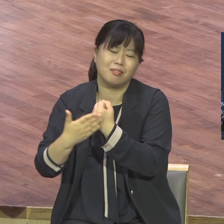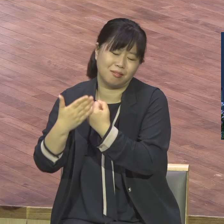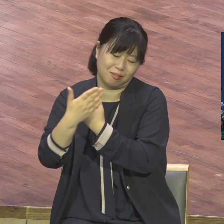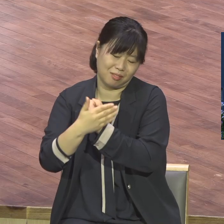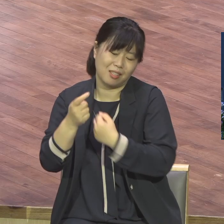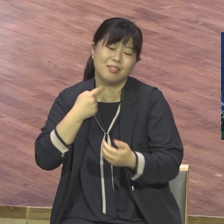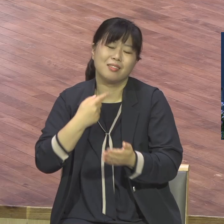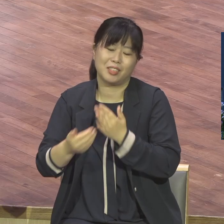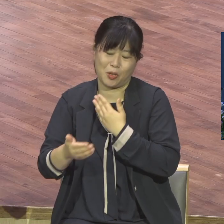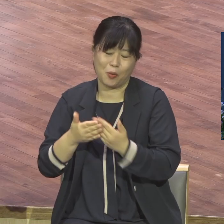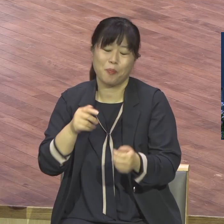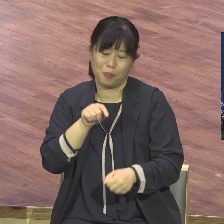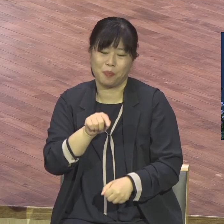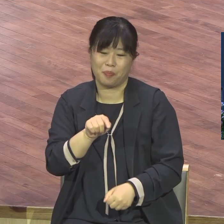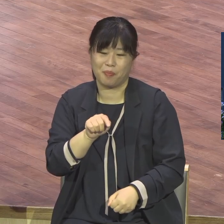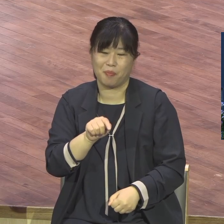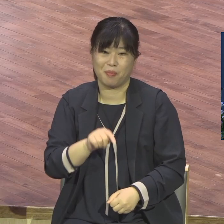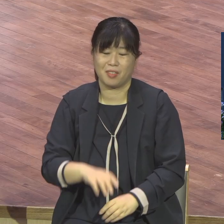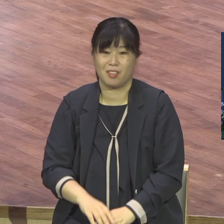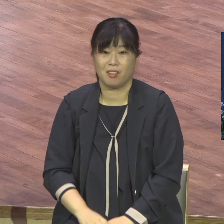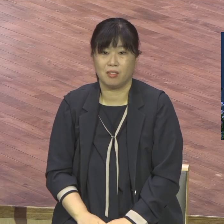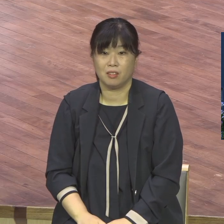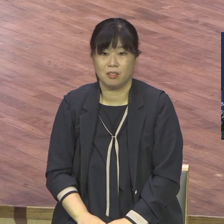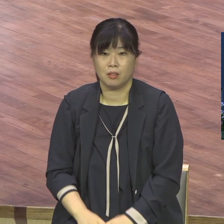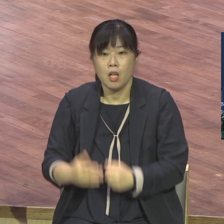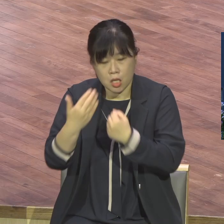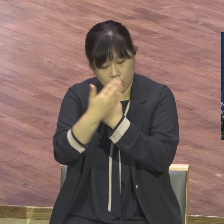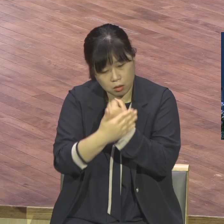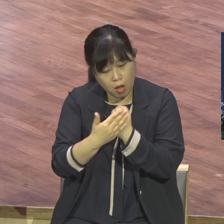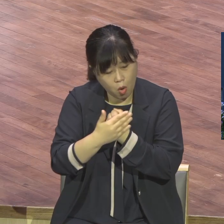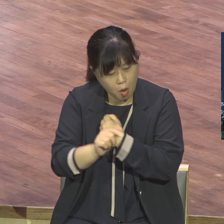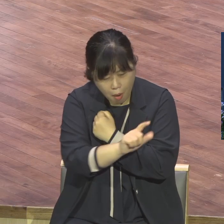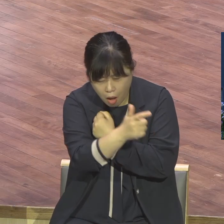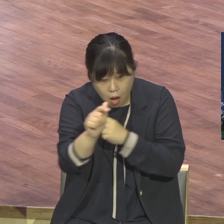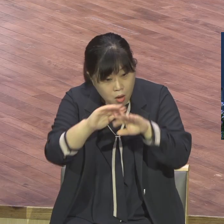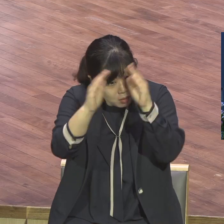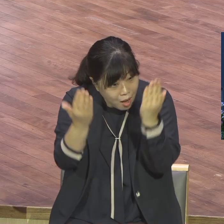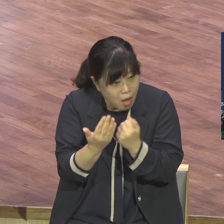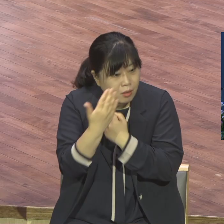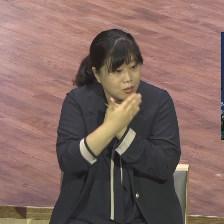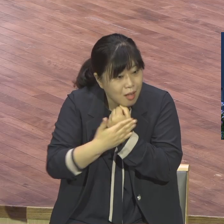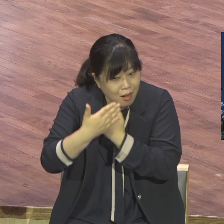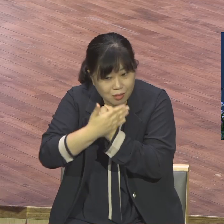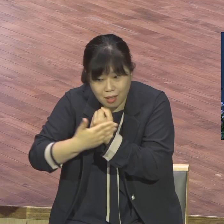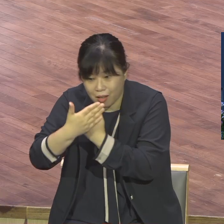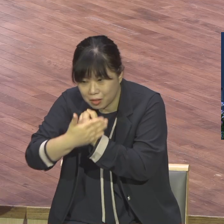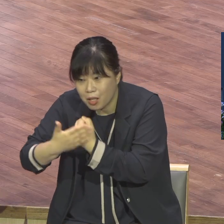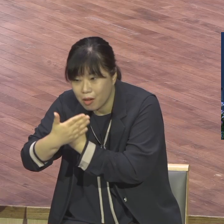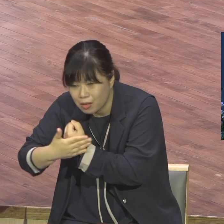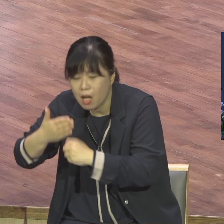은혜가 넘치지요. 은혜 아닌 게 없어요. 은혜 속 은혜를 보니까.